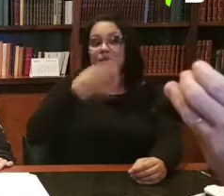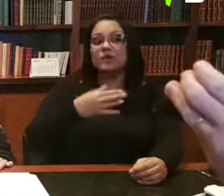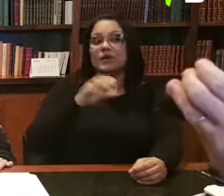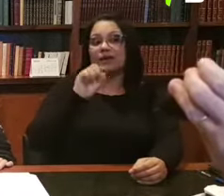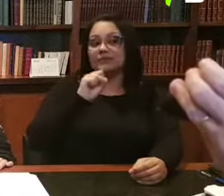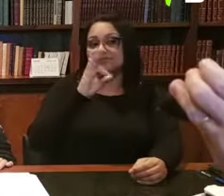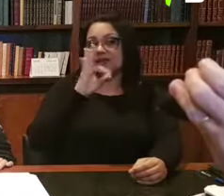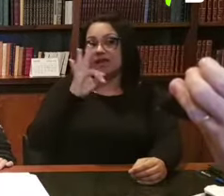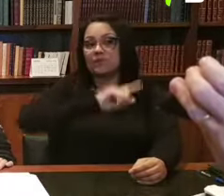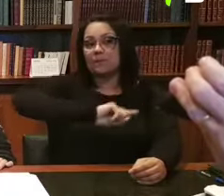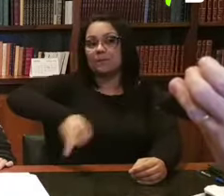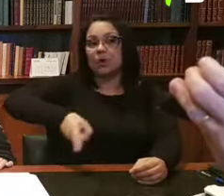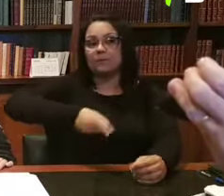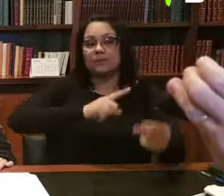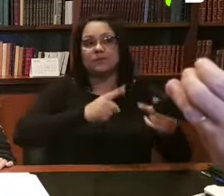aí